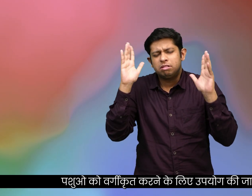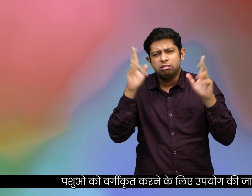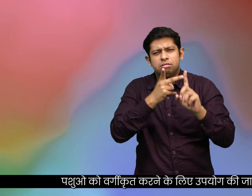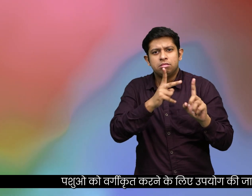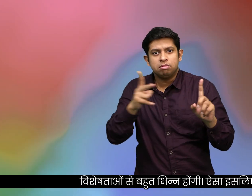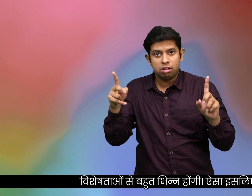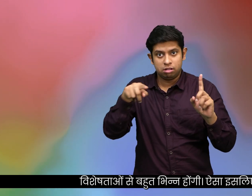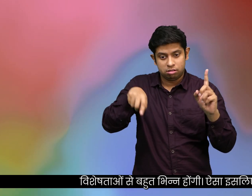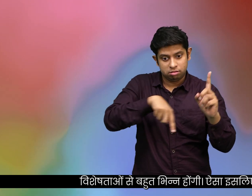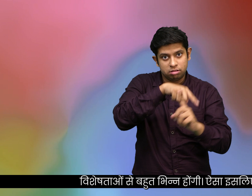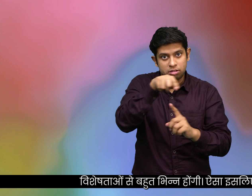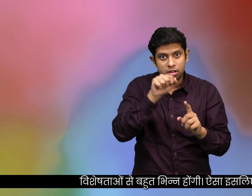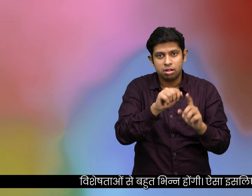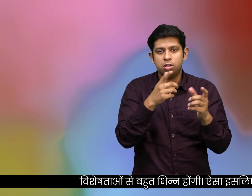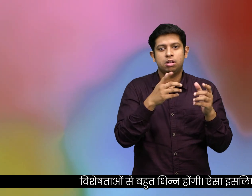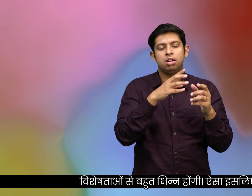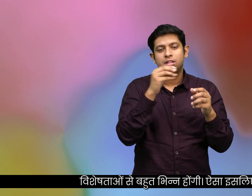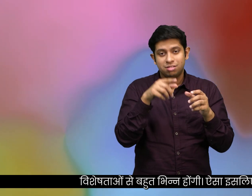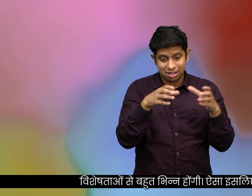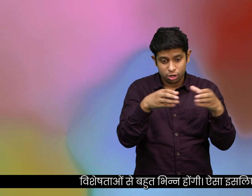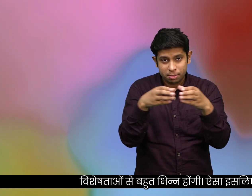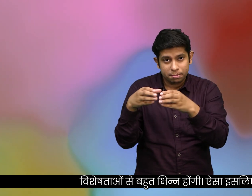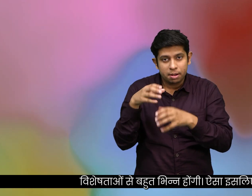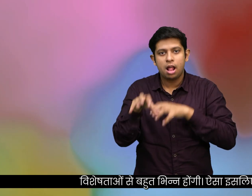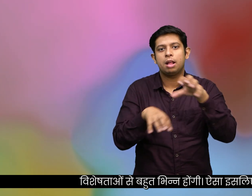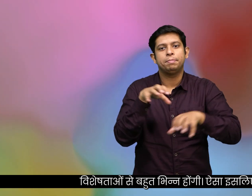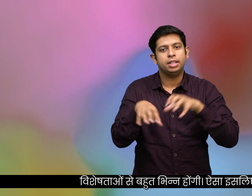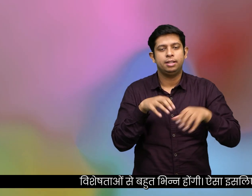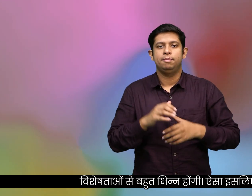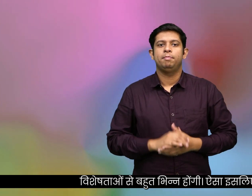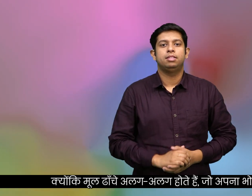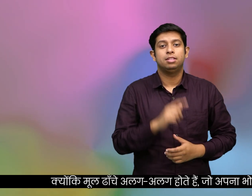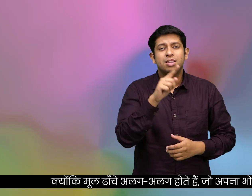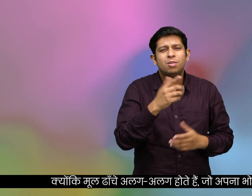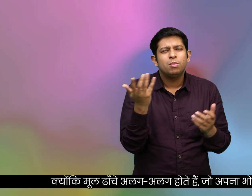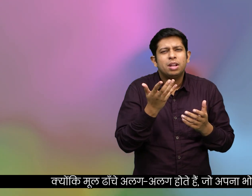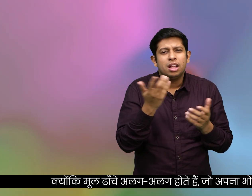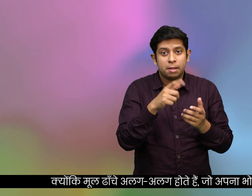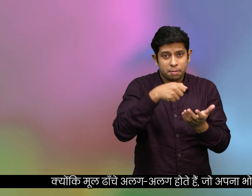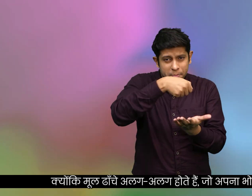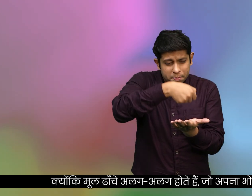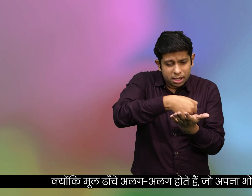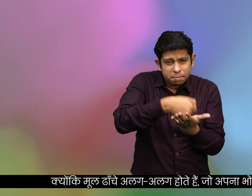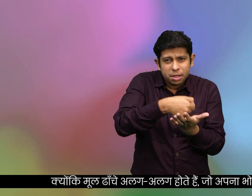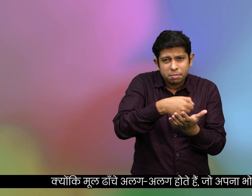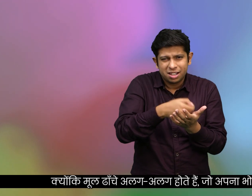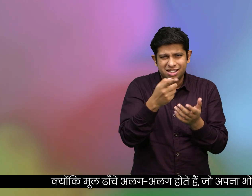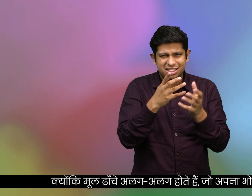वाली विशेषताओं से बहुत भिन्न होगी। ऐसा इसलिए है क्योंकि मूल ढांचे अलग अलग होते हैं, जो